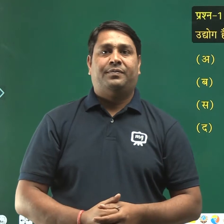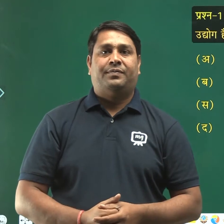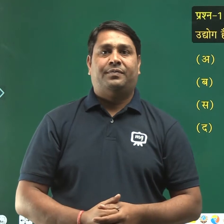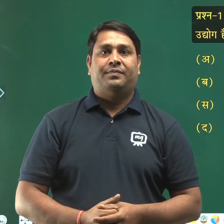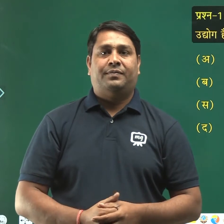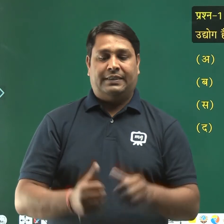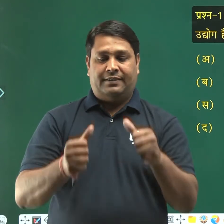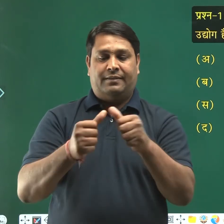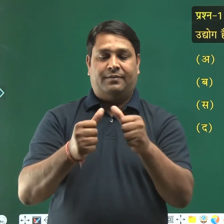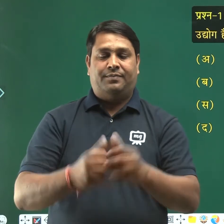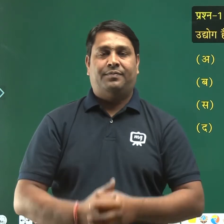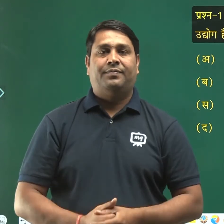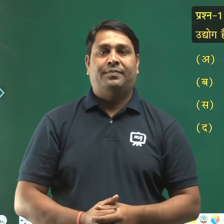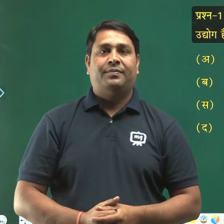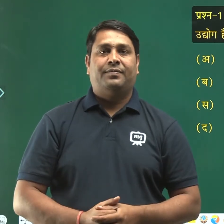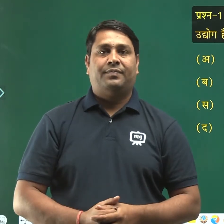ए